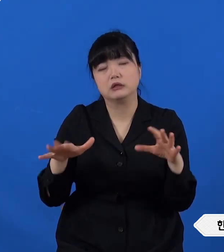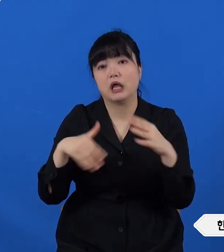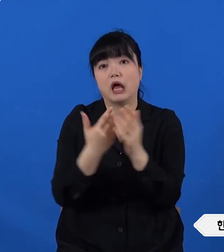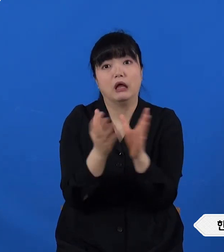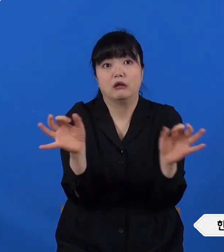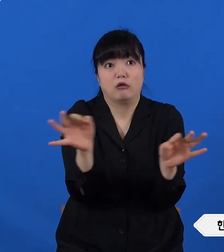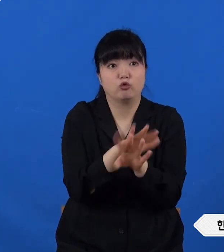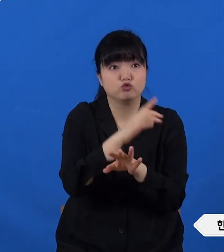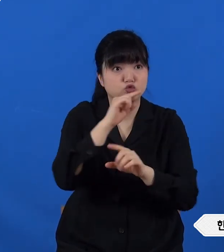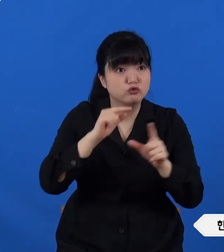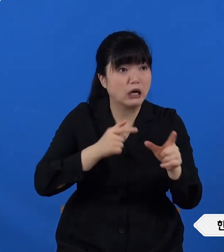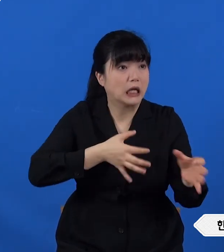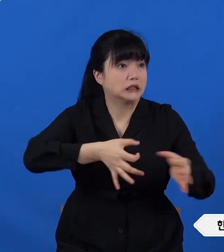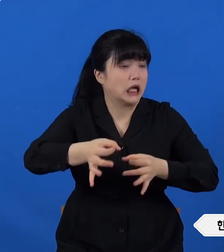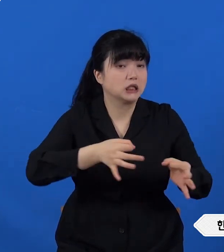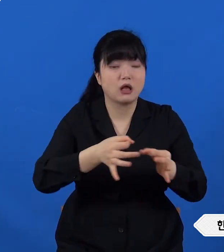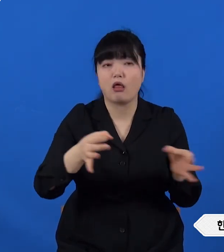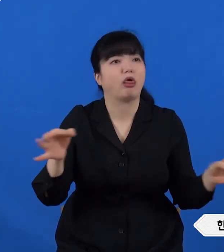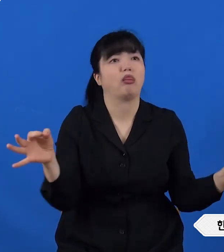군데도 없게 되었습니다.